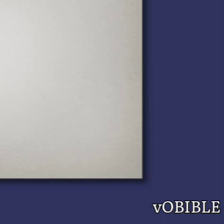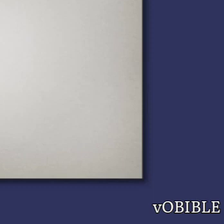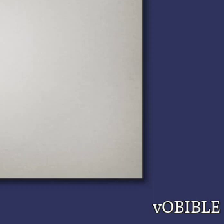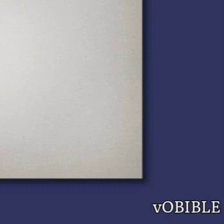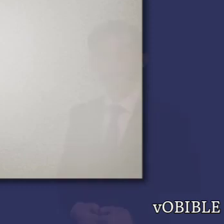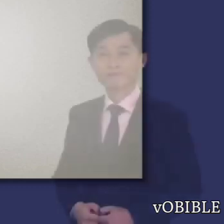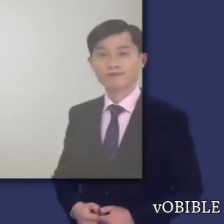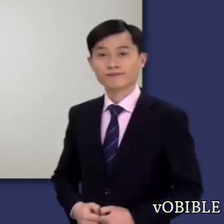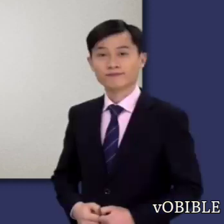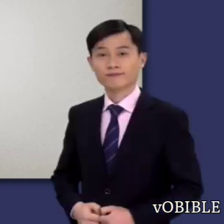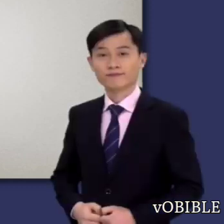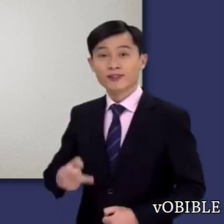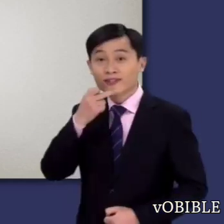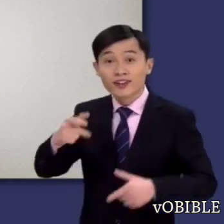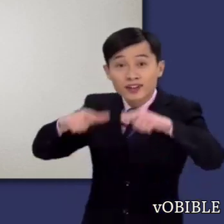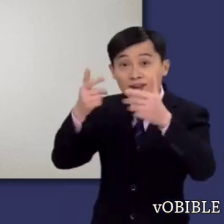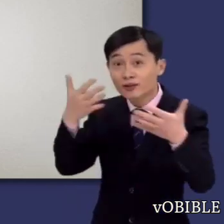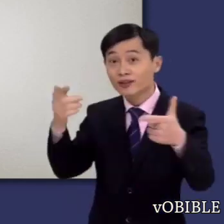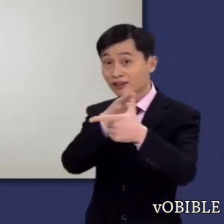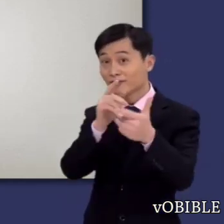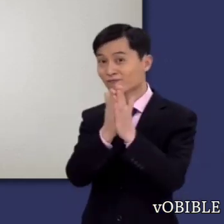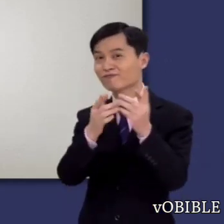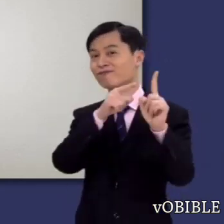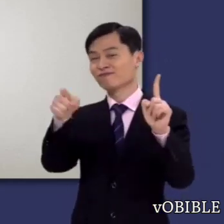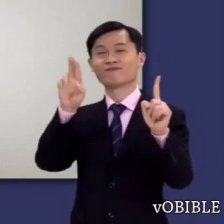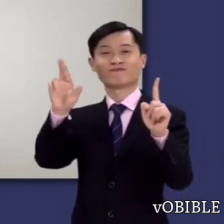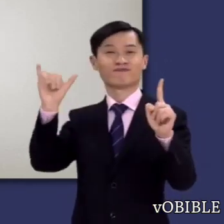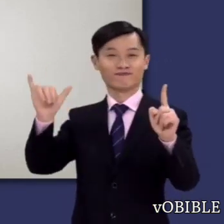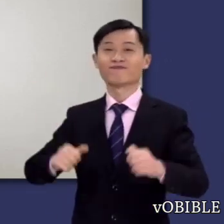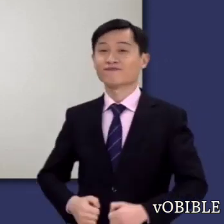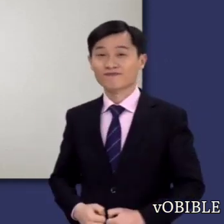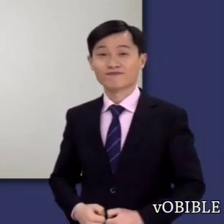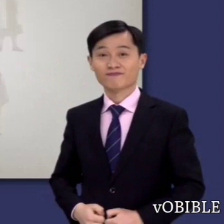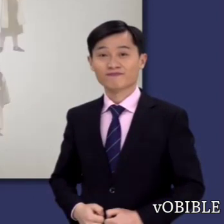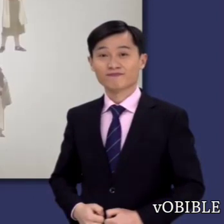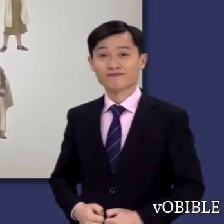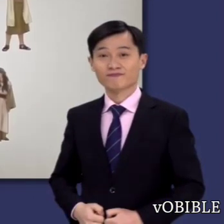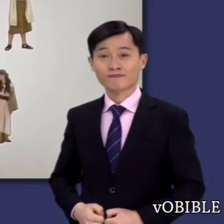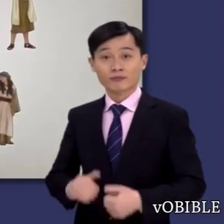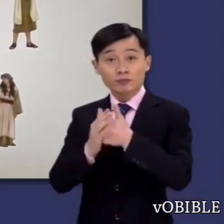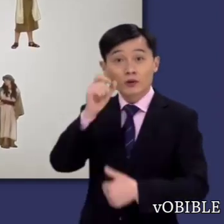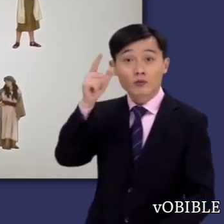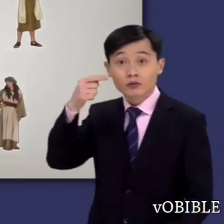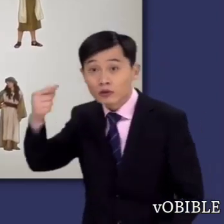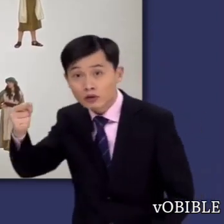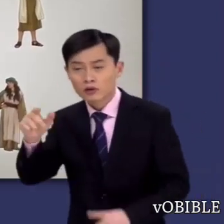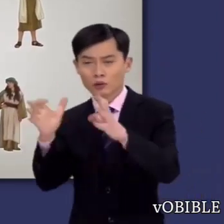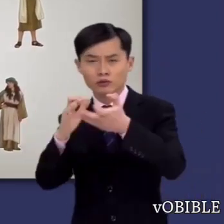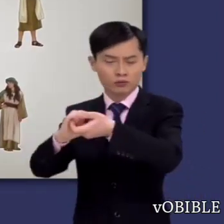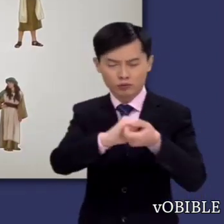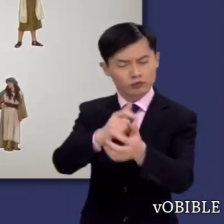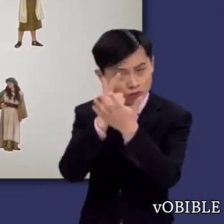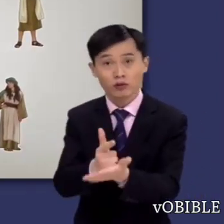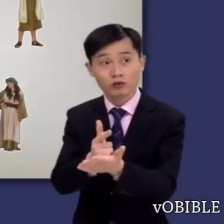哥林多前书一共有16章。第一到四章，保罗劝勉哥林多会众要保